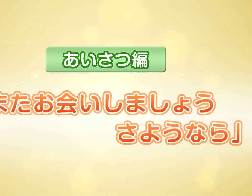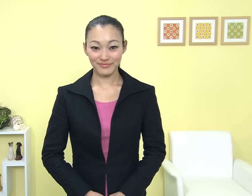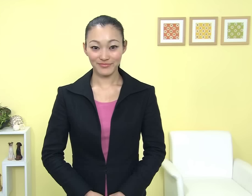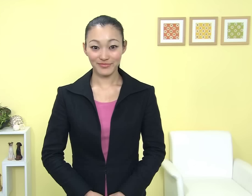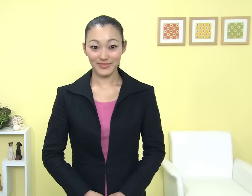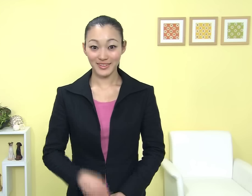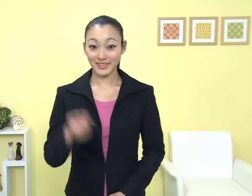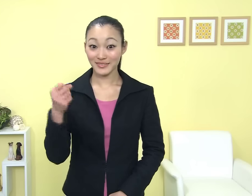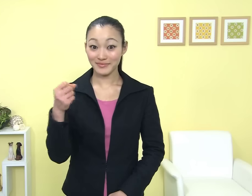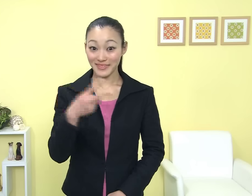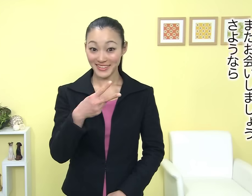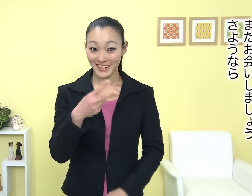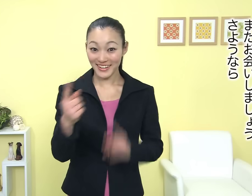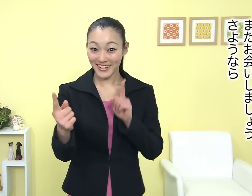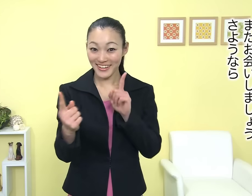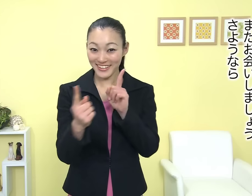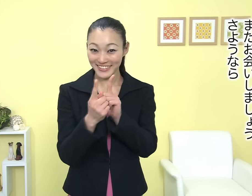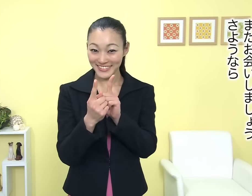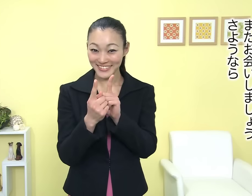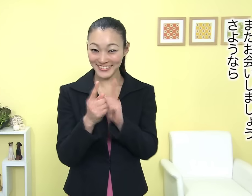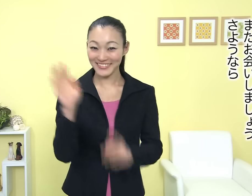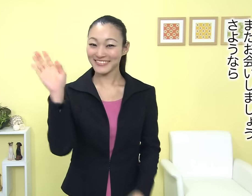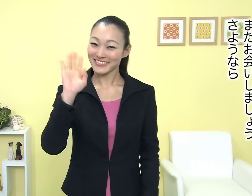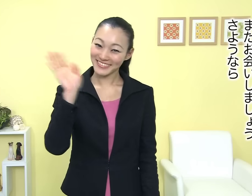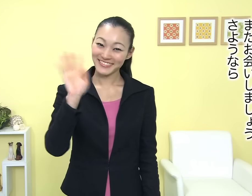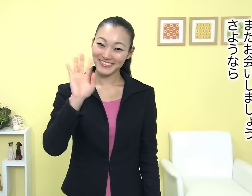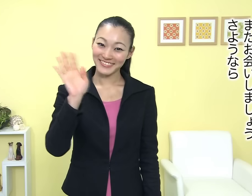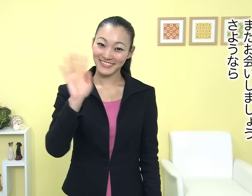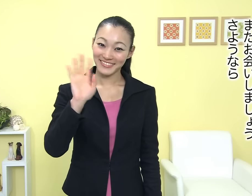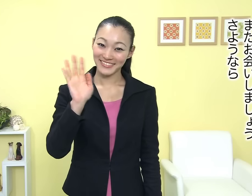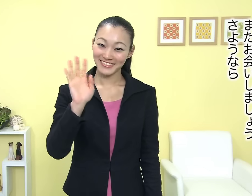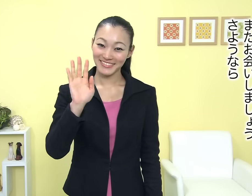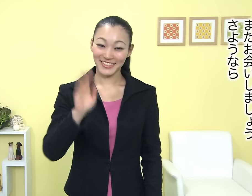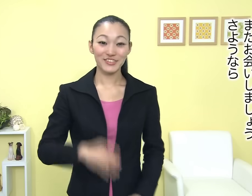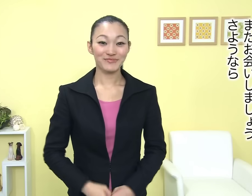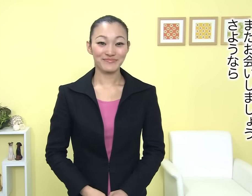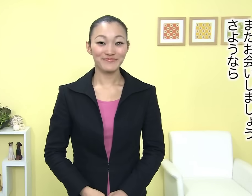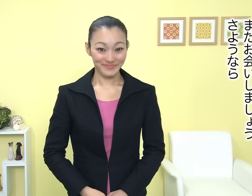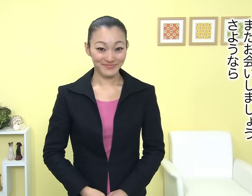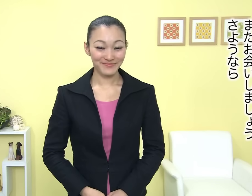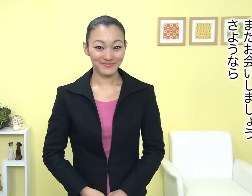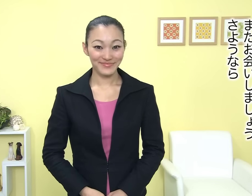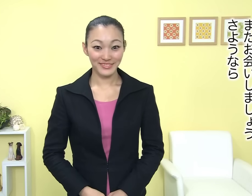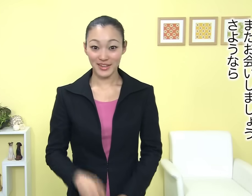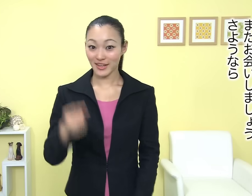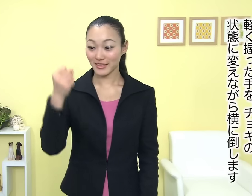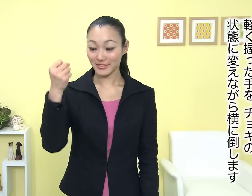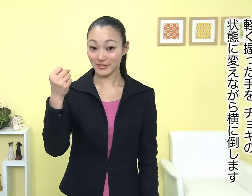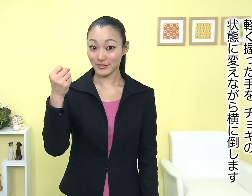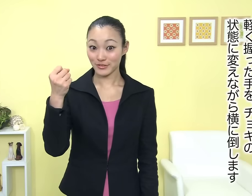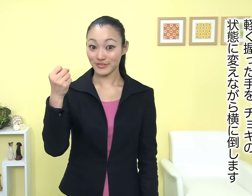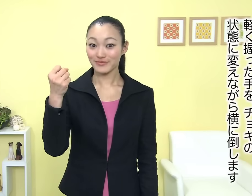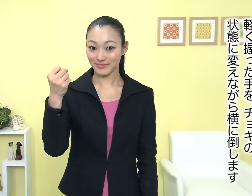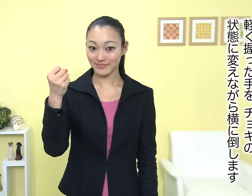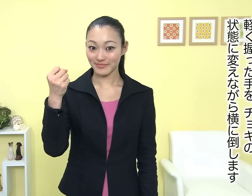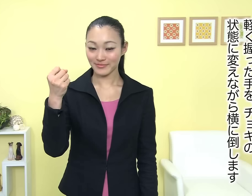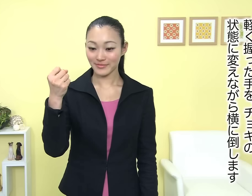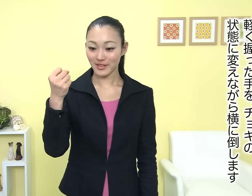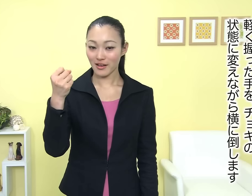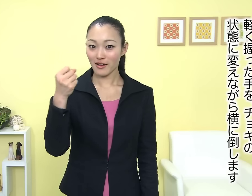またお会いしましょう。さようなら。 軽く握った手を初